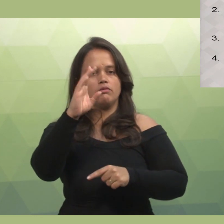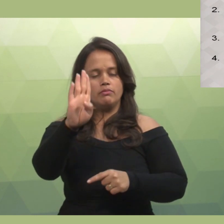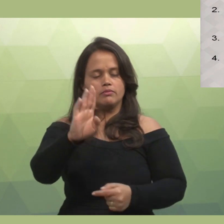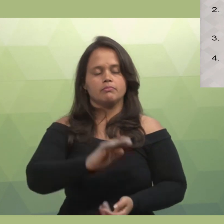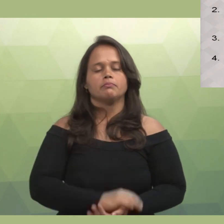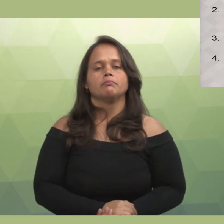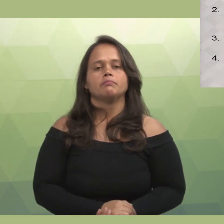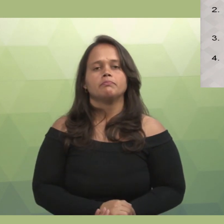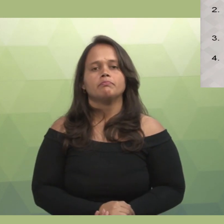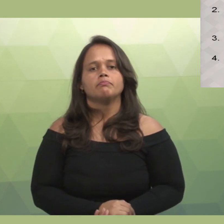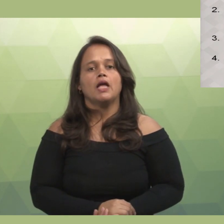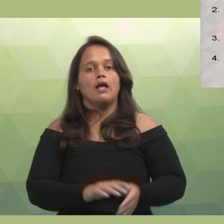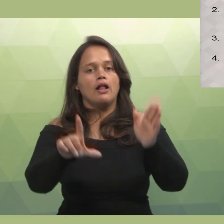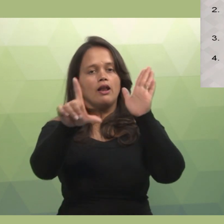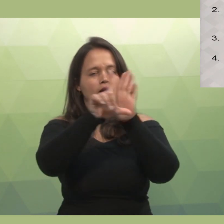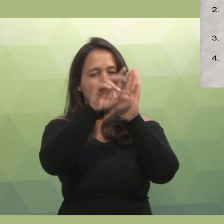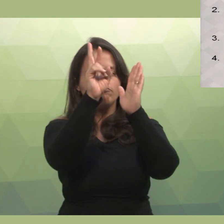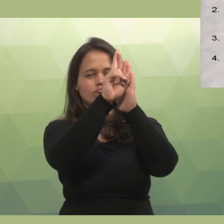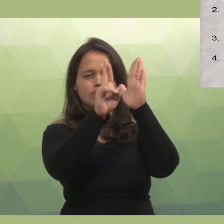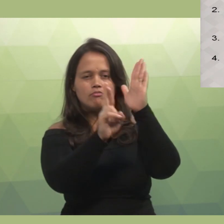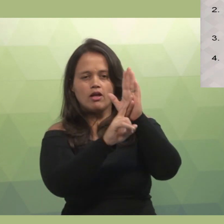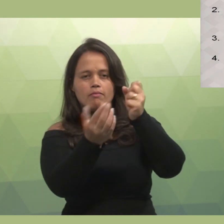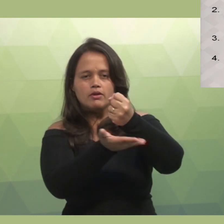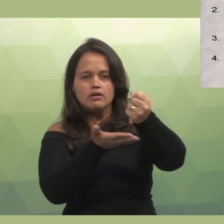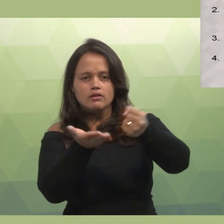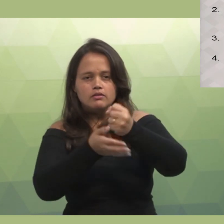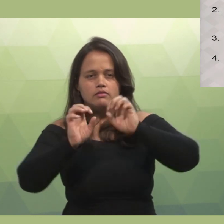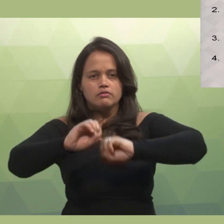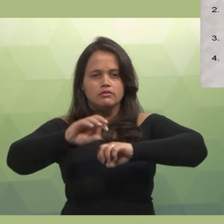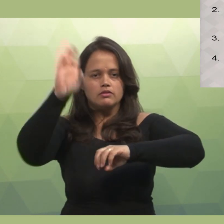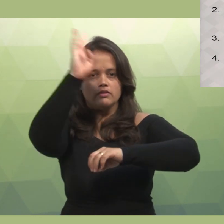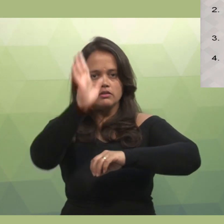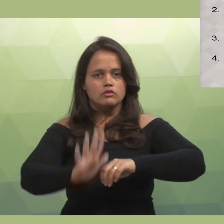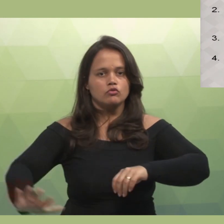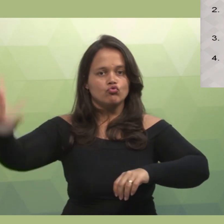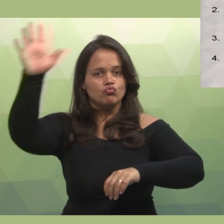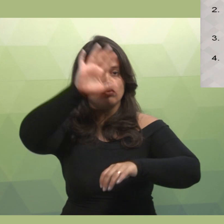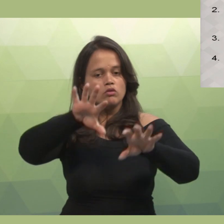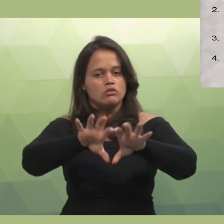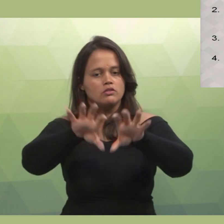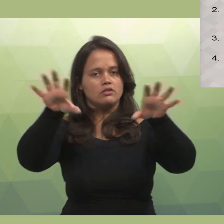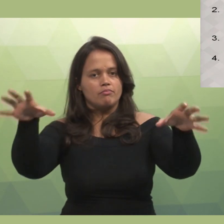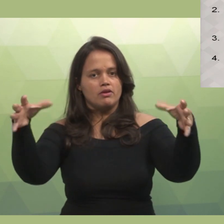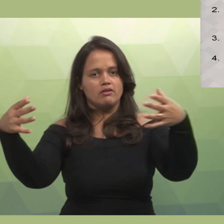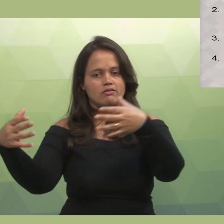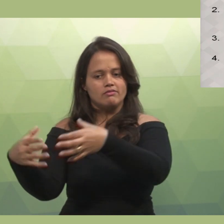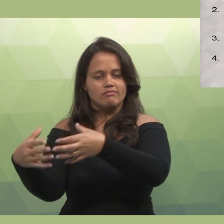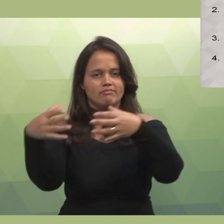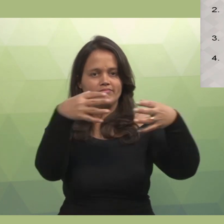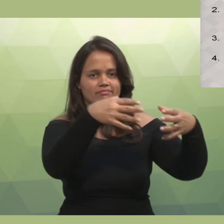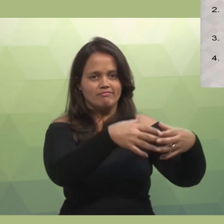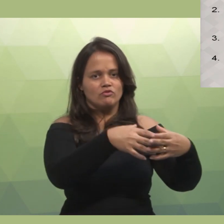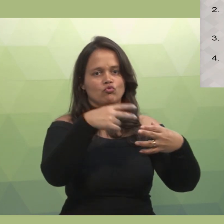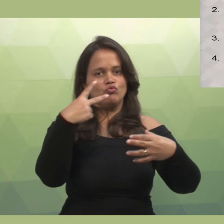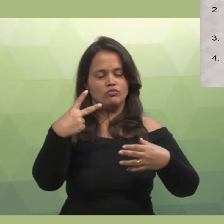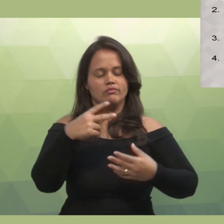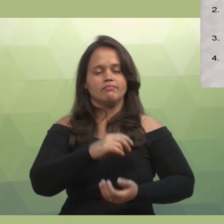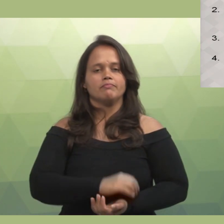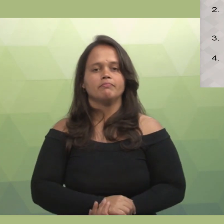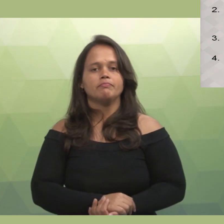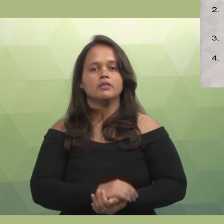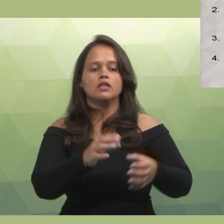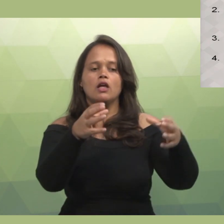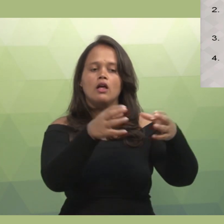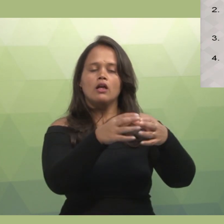A Lei de Diretrizes e Bases da Educação Nacional, ela divide a educação escolar em 2 grandes níveis, a educação básica